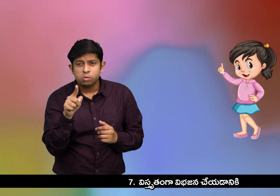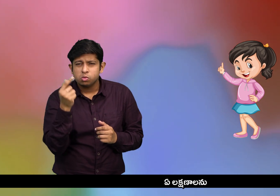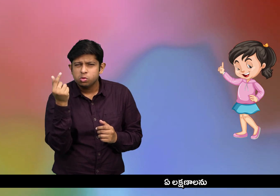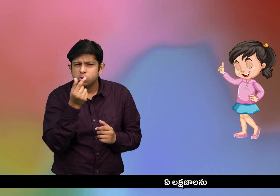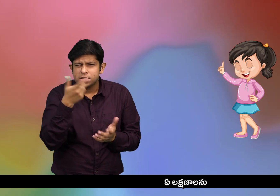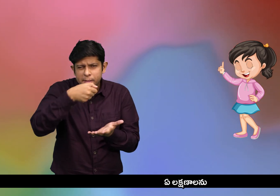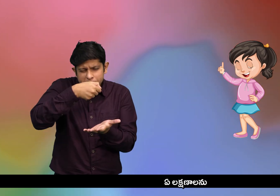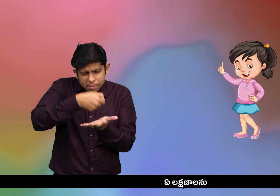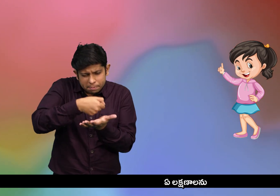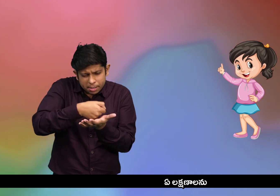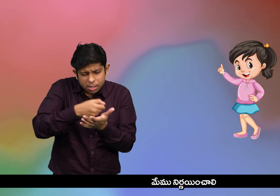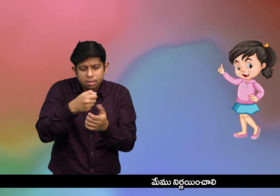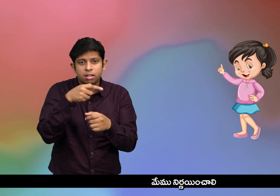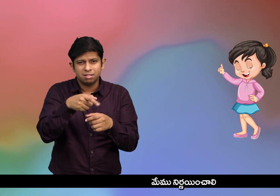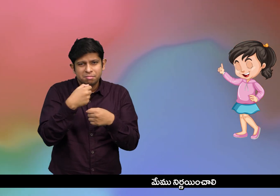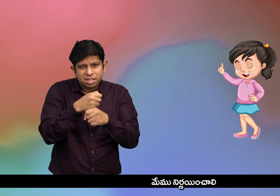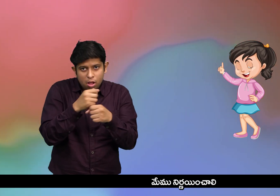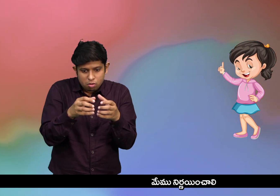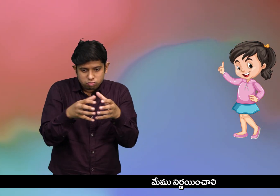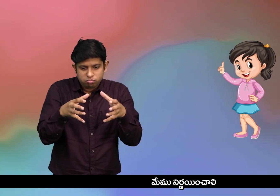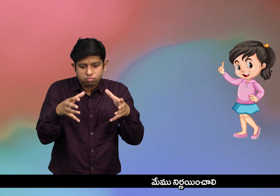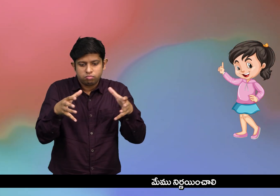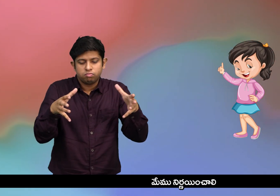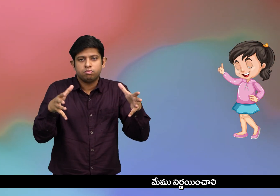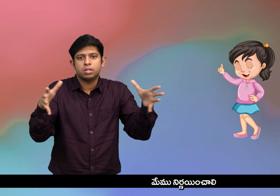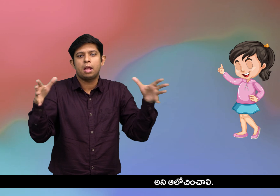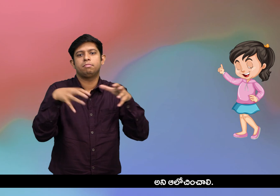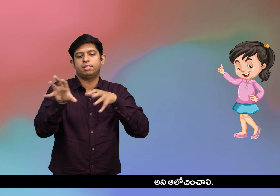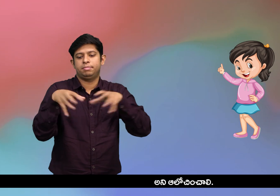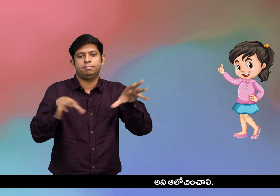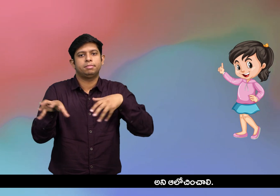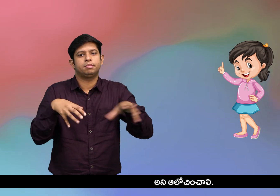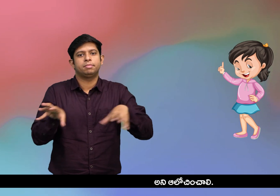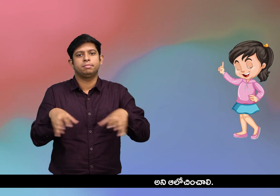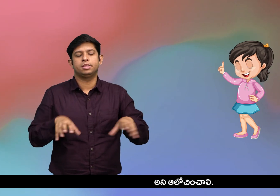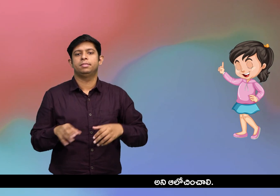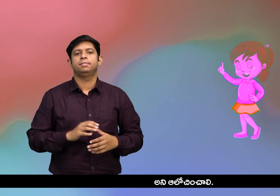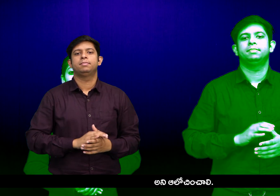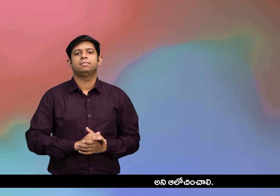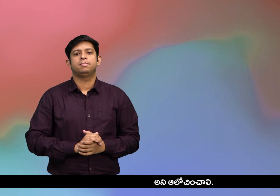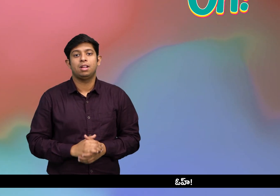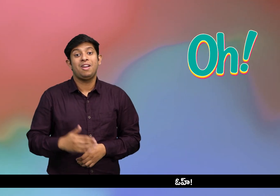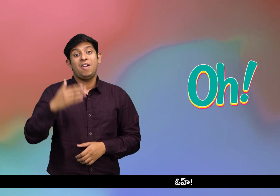ఏ లక్షణాలను మేము నిర్ణయించాలి అని ఆలోచించాలి. ఓహ్,